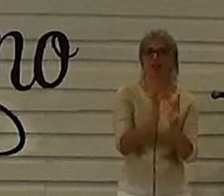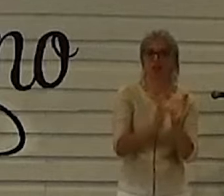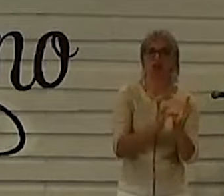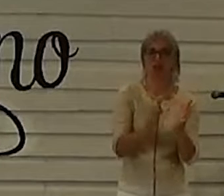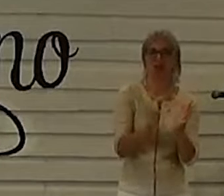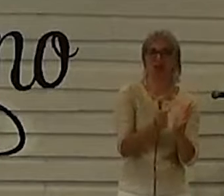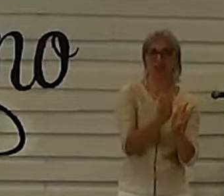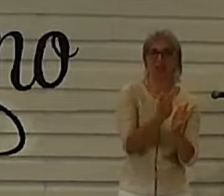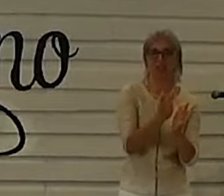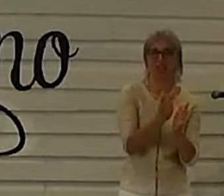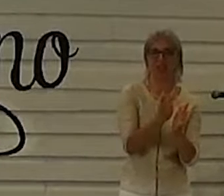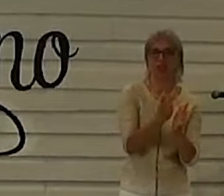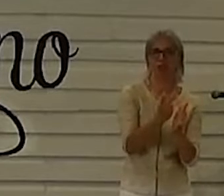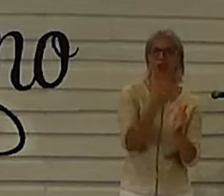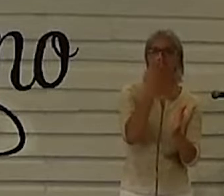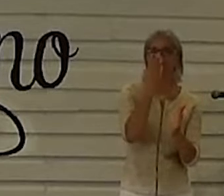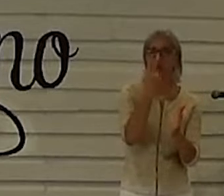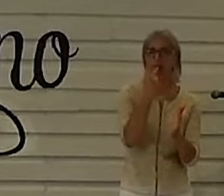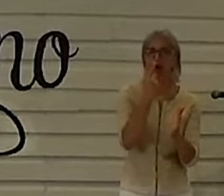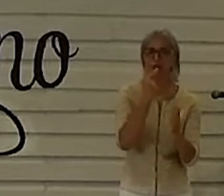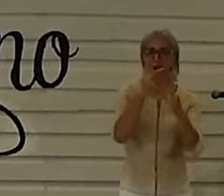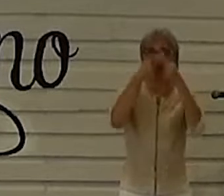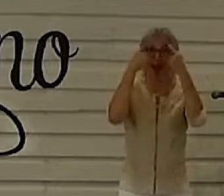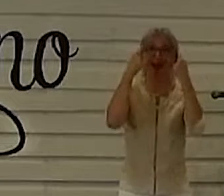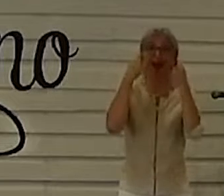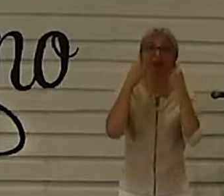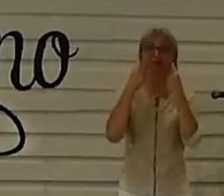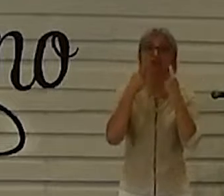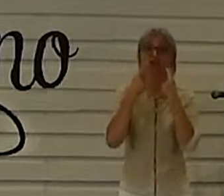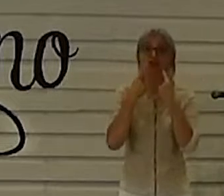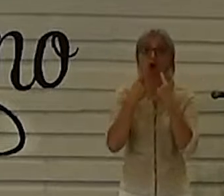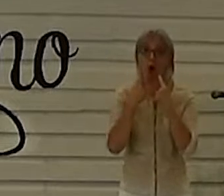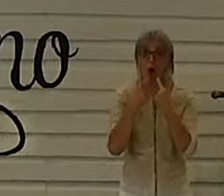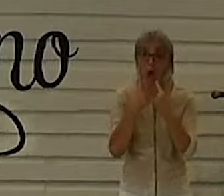che imita Cristo. Qui ci vorrebbe un grande...